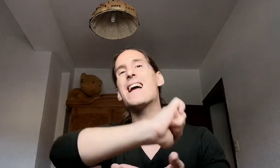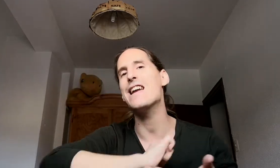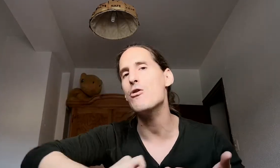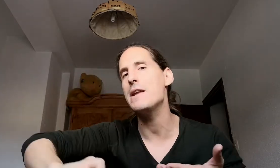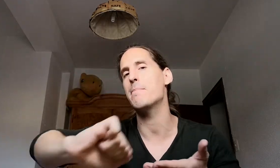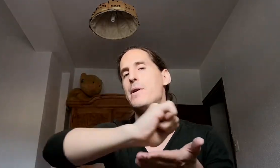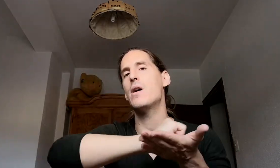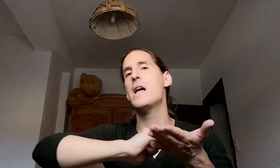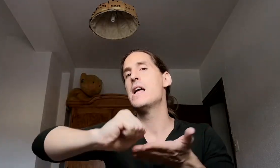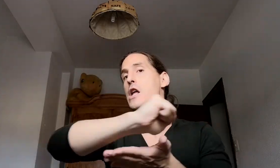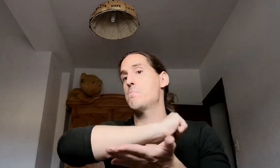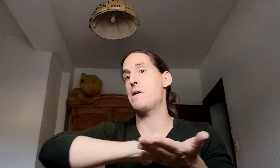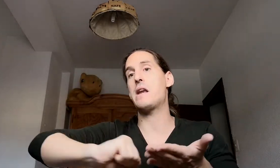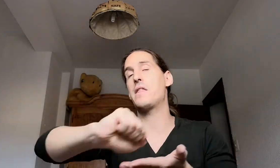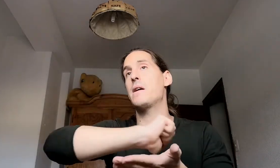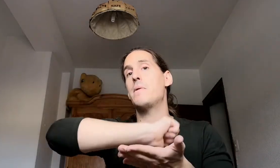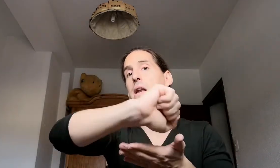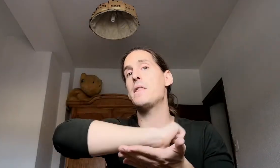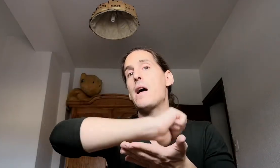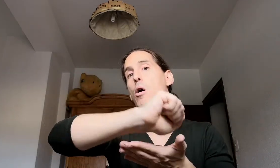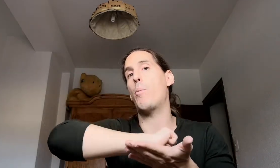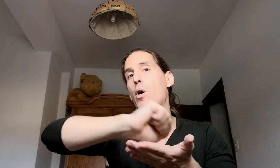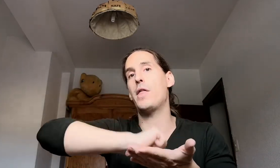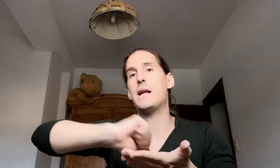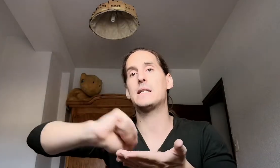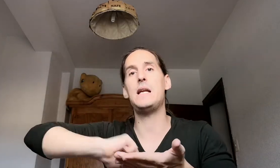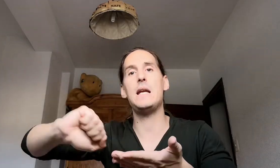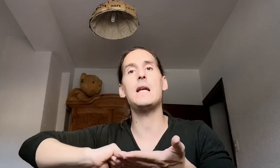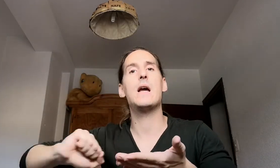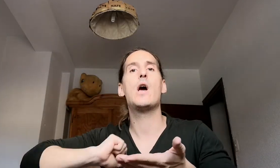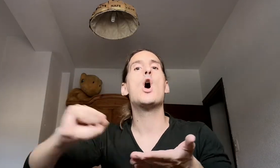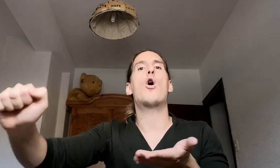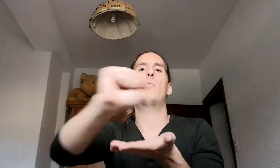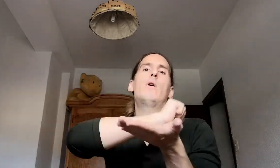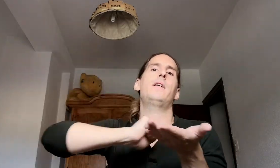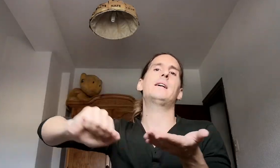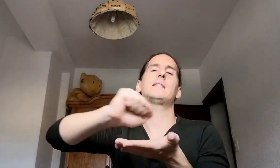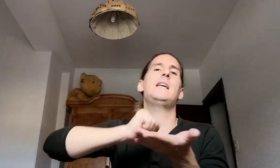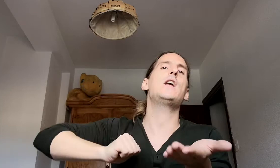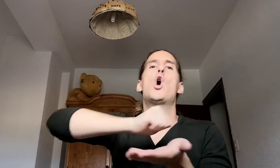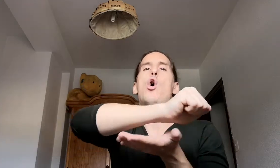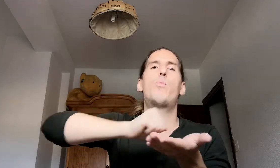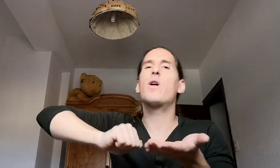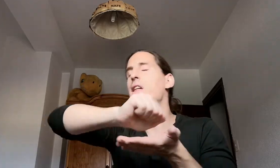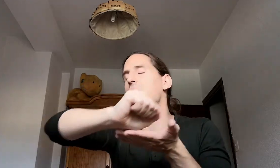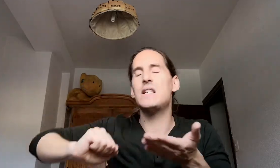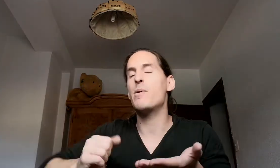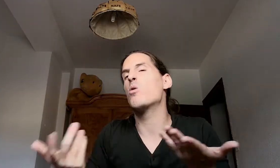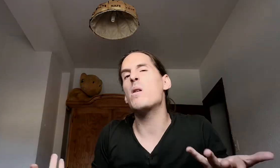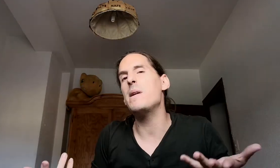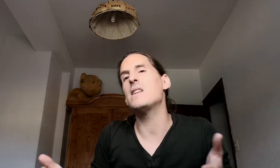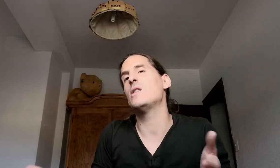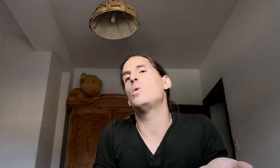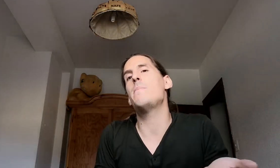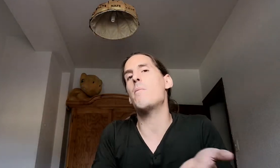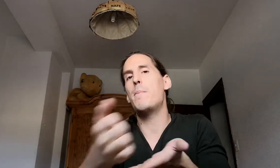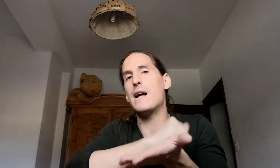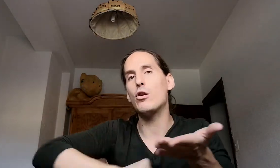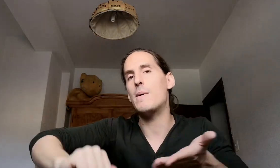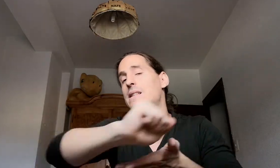que yo limpio. Voy a realizar, o puedo hacer así. O puedo hacer así, o puedo hacer así, pero normalmente si tú limpias un plato lo vas a